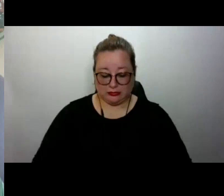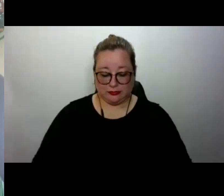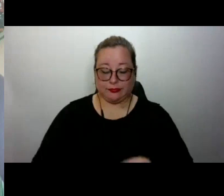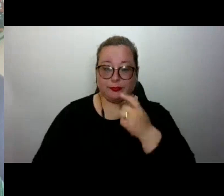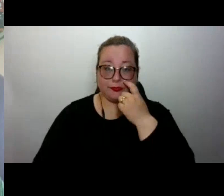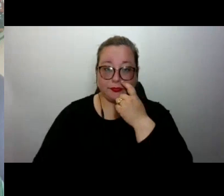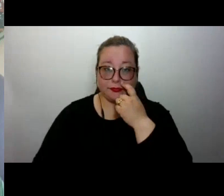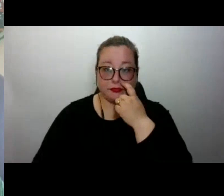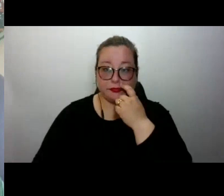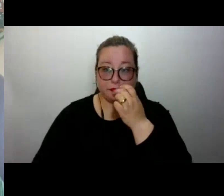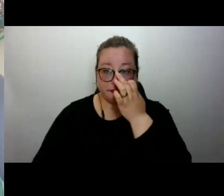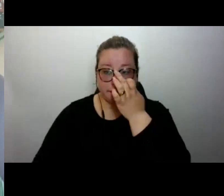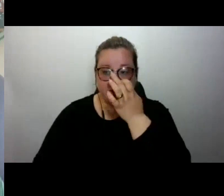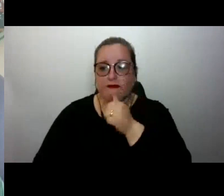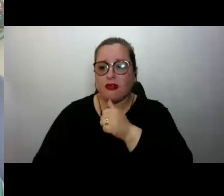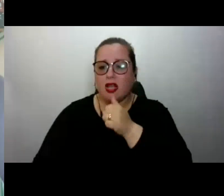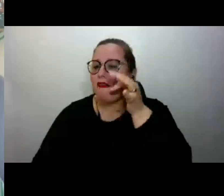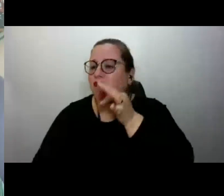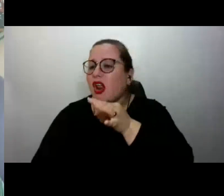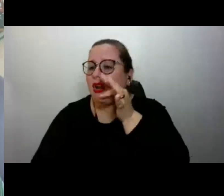Sí, la Fran me falta.